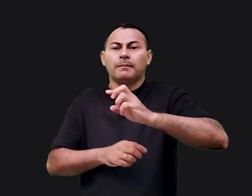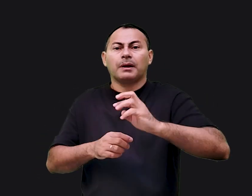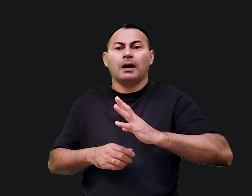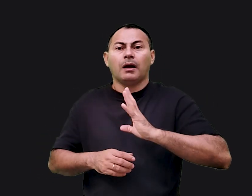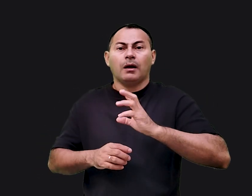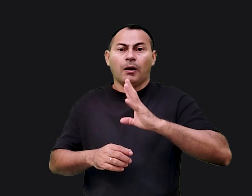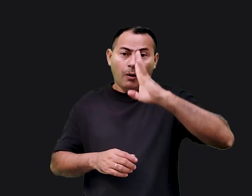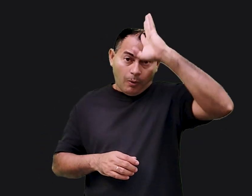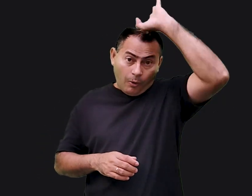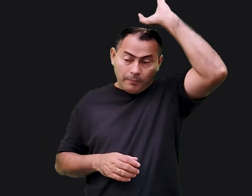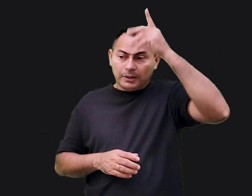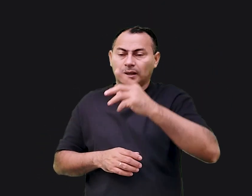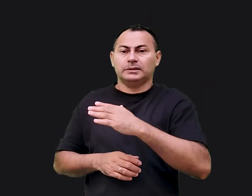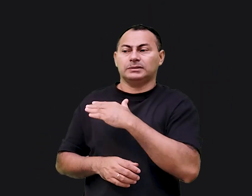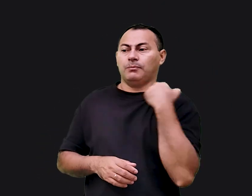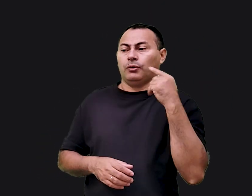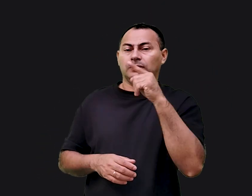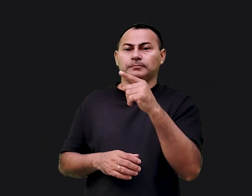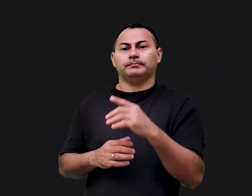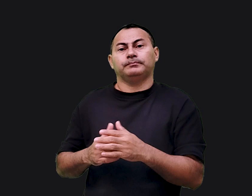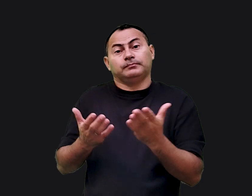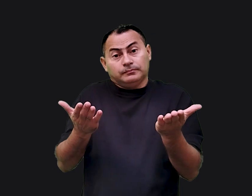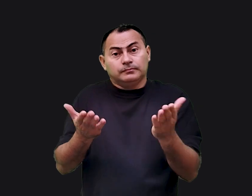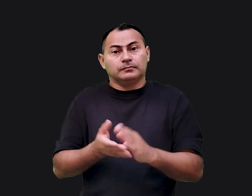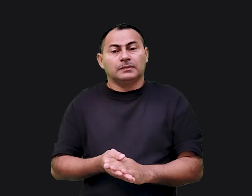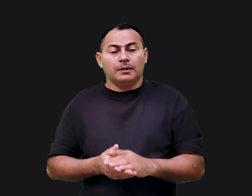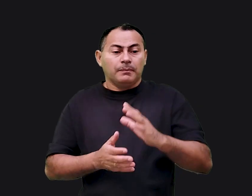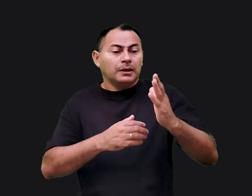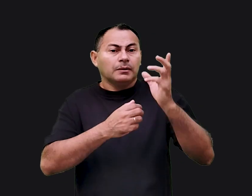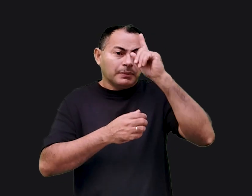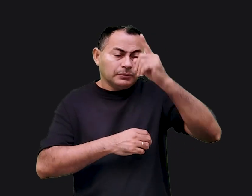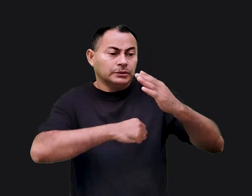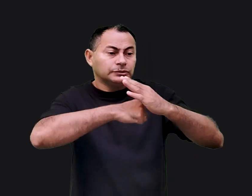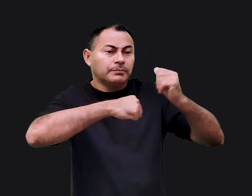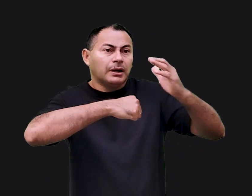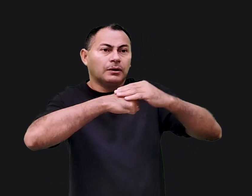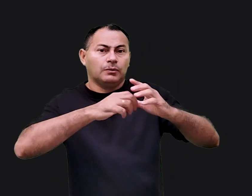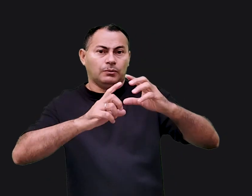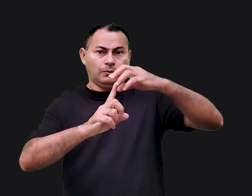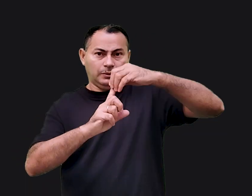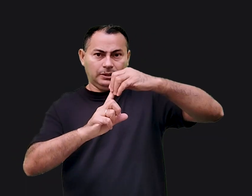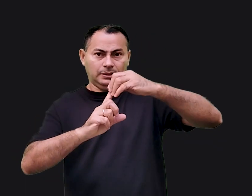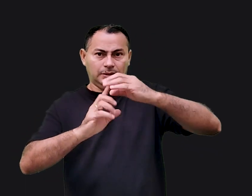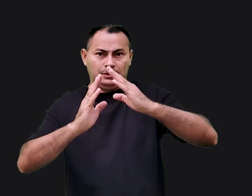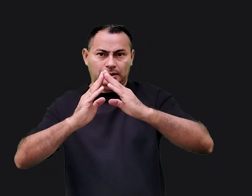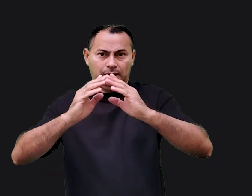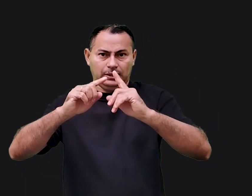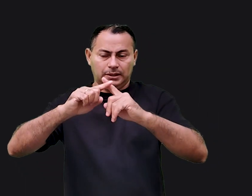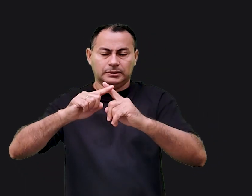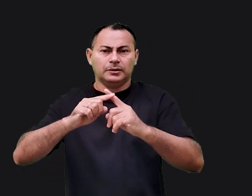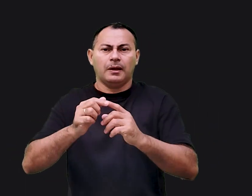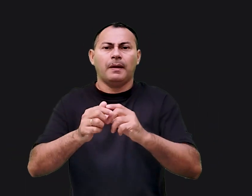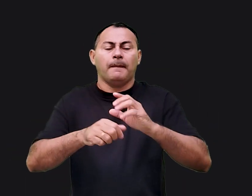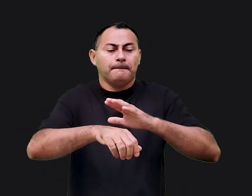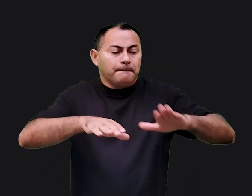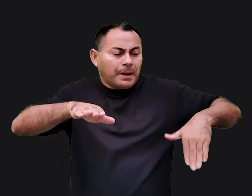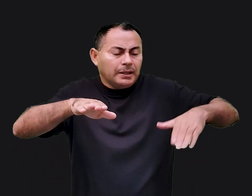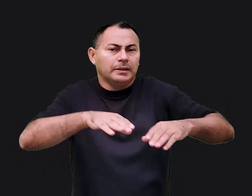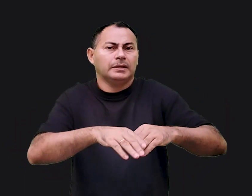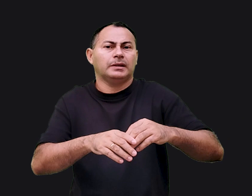Roma e lá seria martirizado assim mandou chamar os líderes da igreja e nas praias de Mileto perto de Éfeso